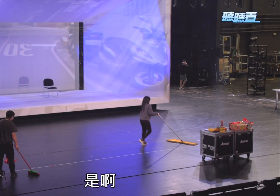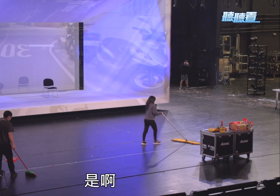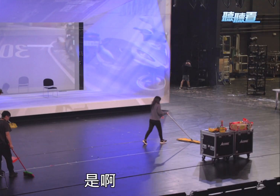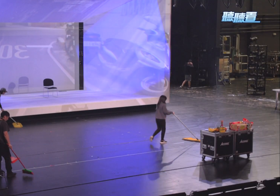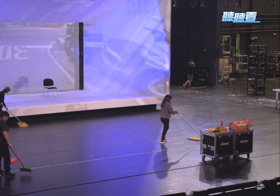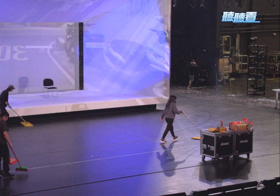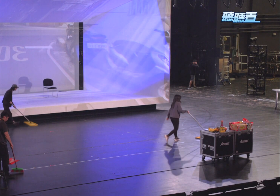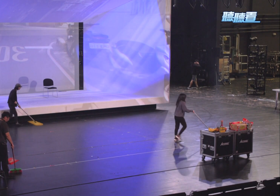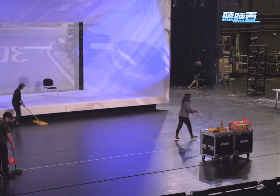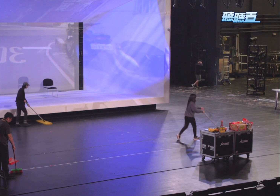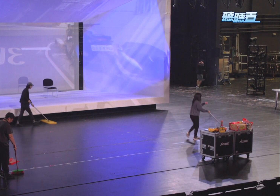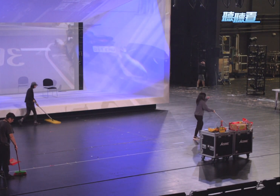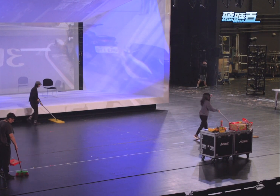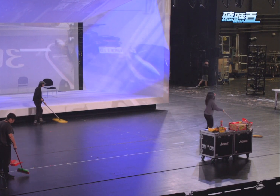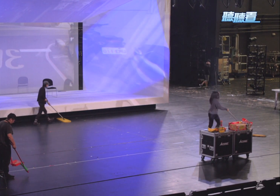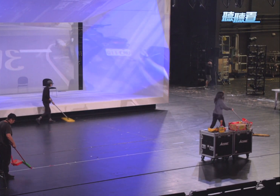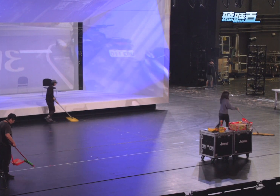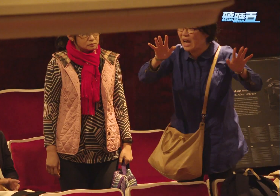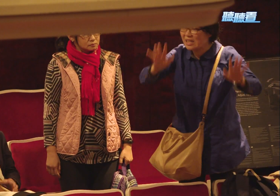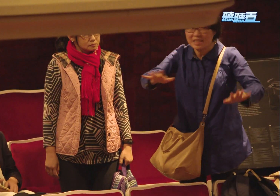啊，